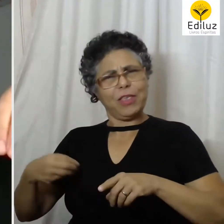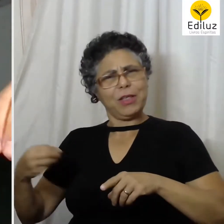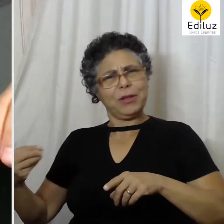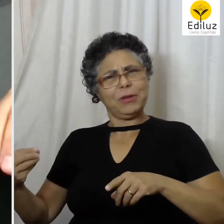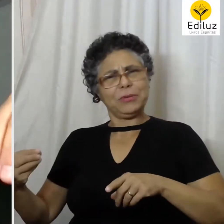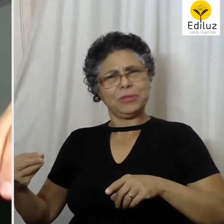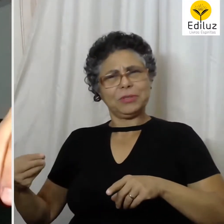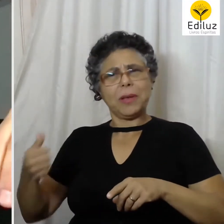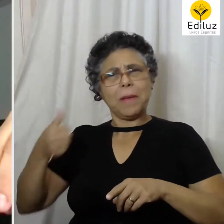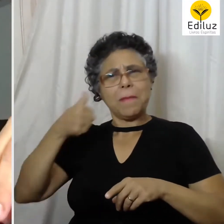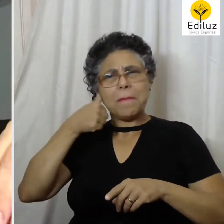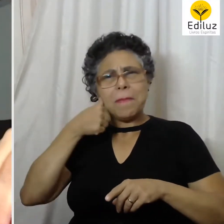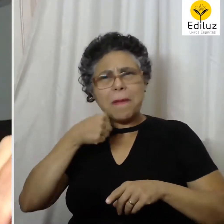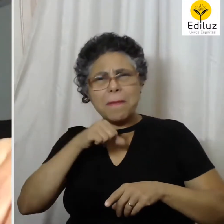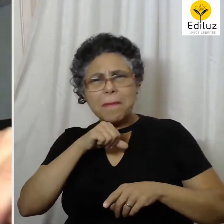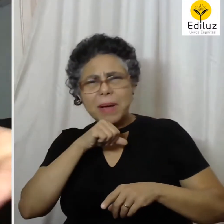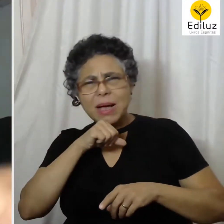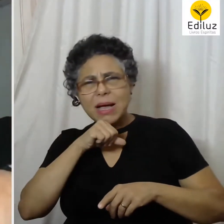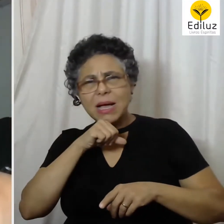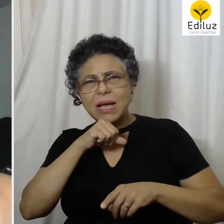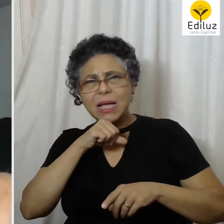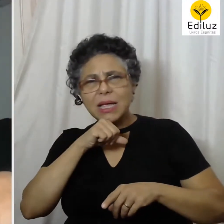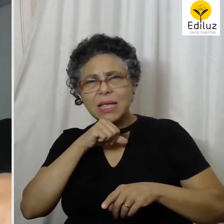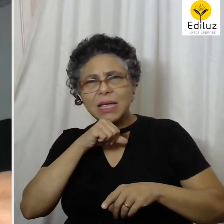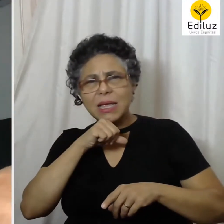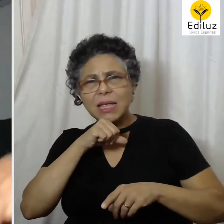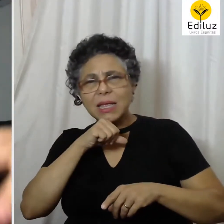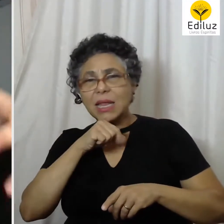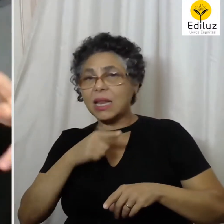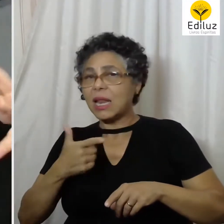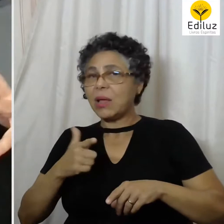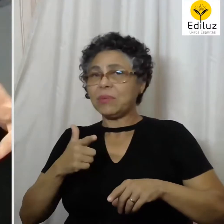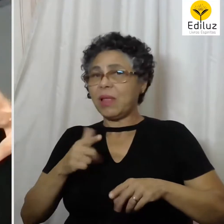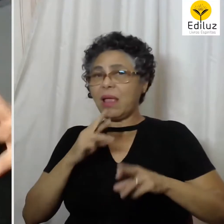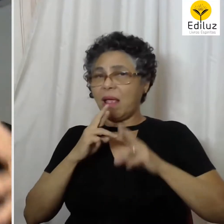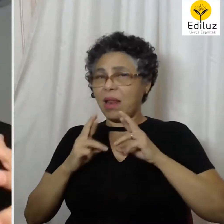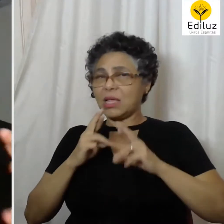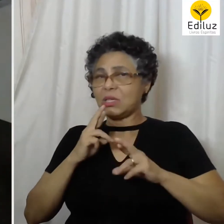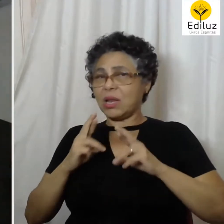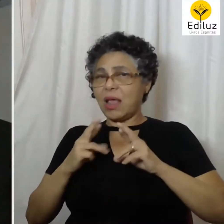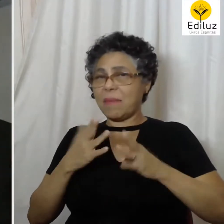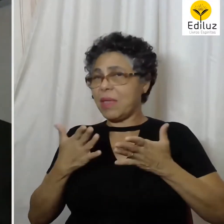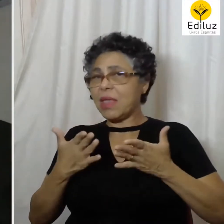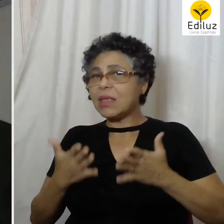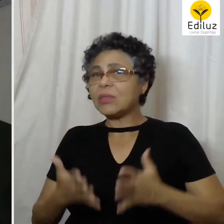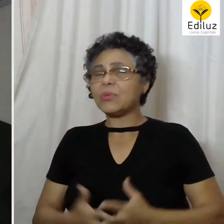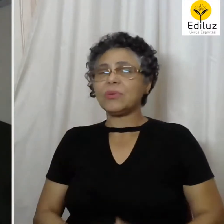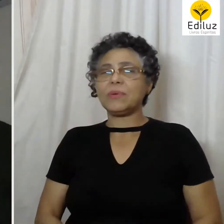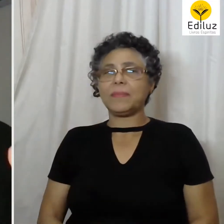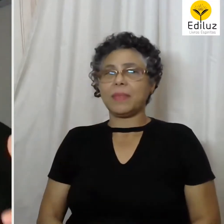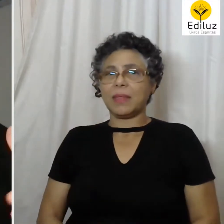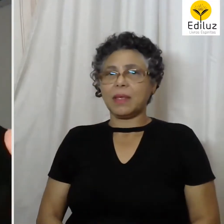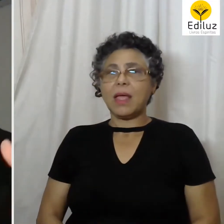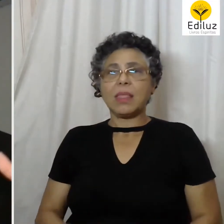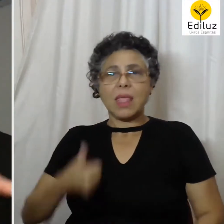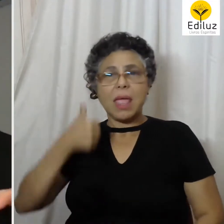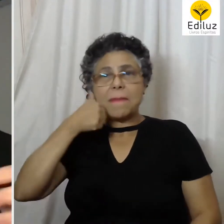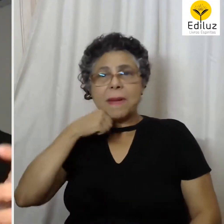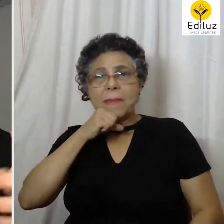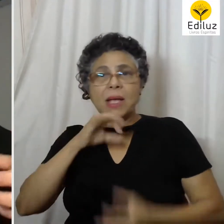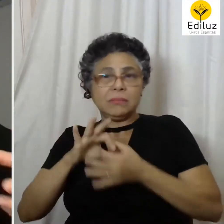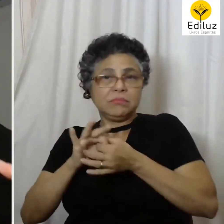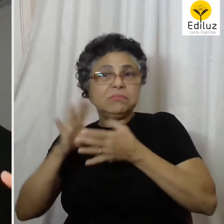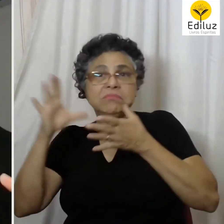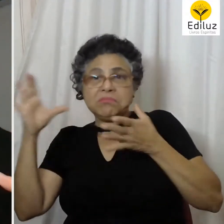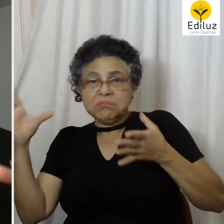de mães que não têm um relacionamento, de mães, digamos assim, solteiras,